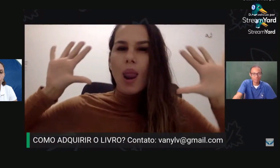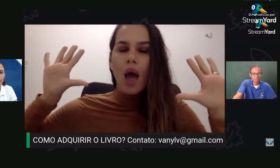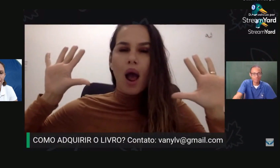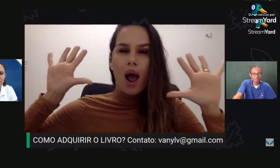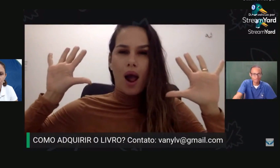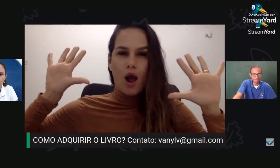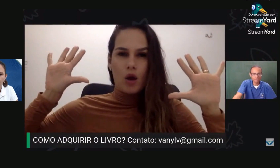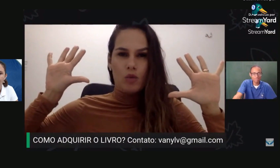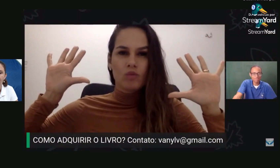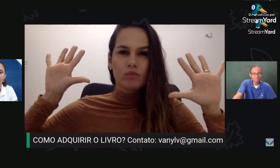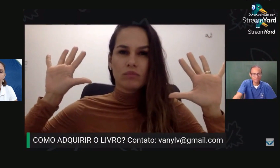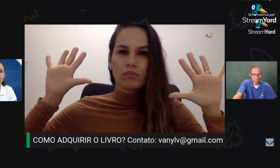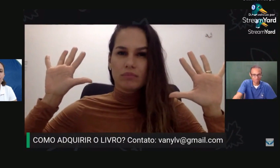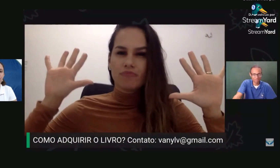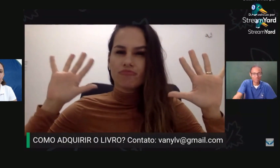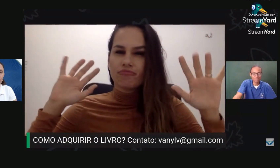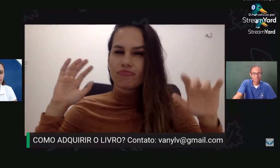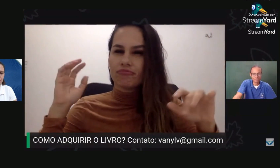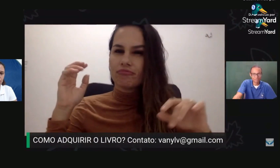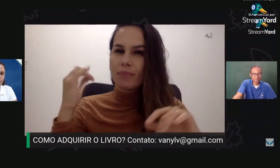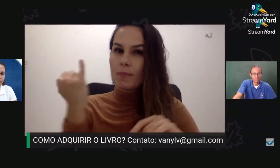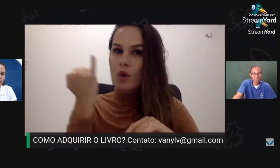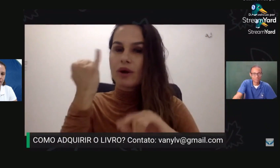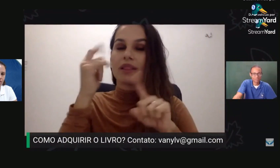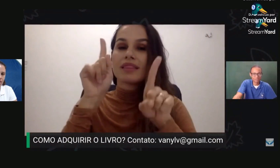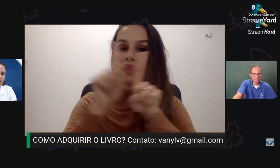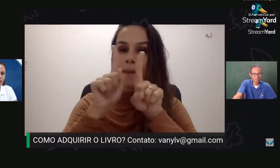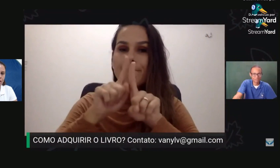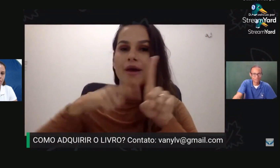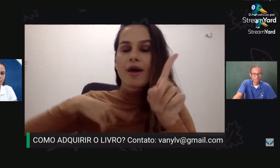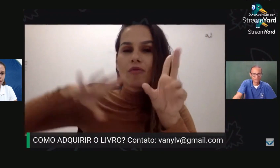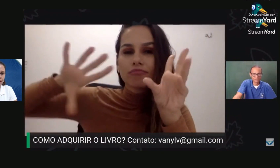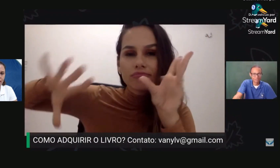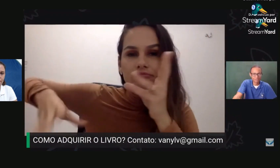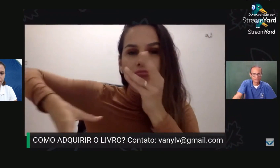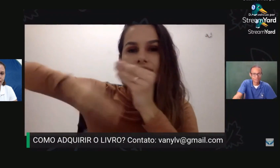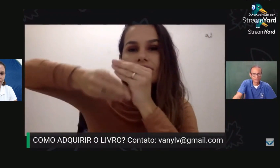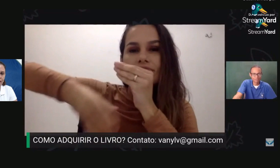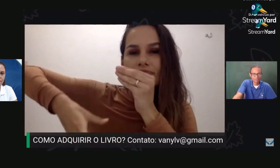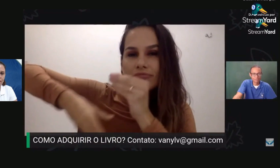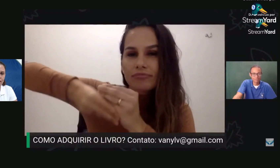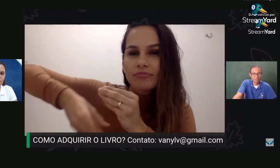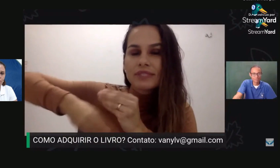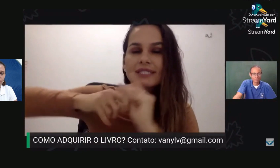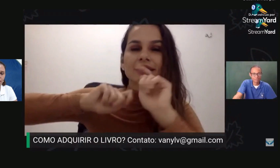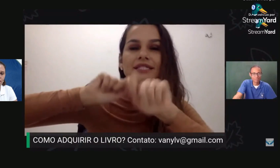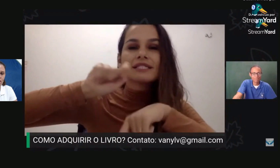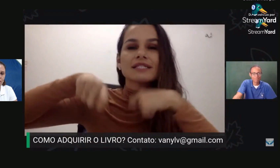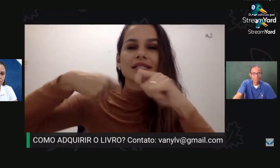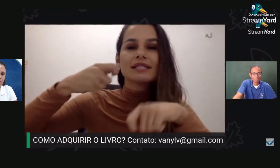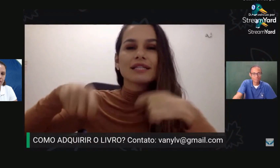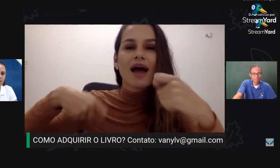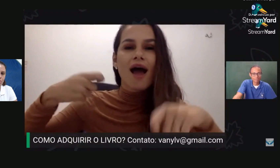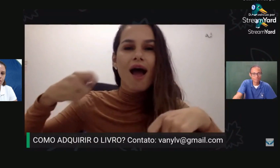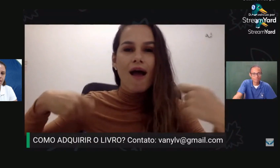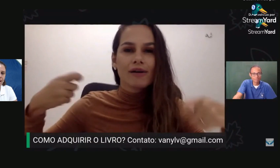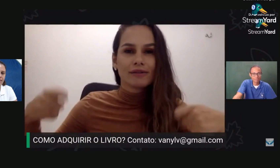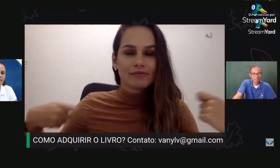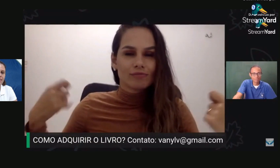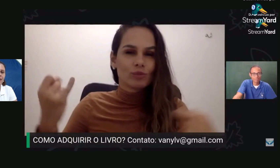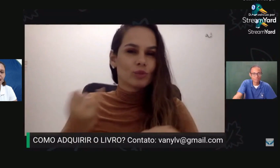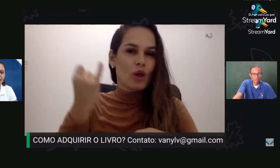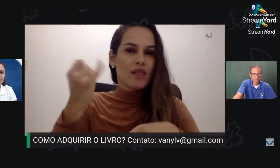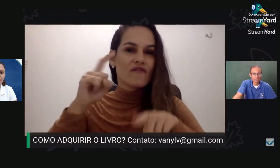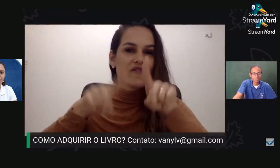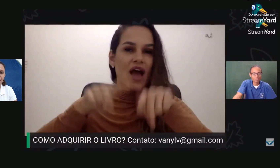fazer algo bem mais visual, com bastante imagem, porque para mesmo, eu acho que é importante mostrar